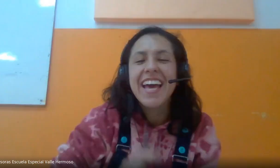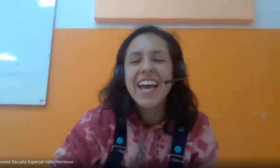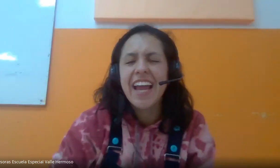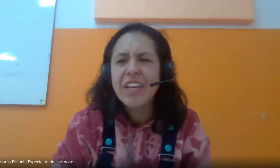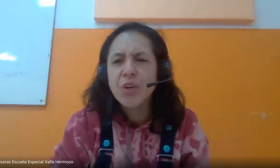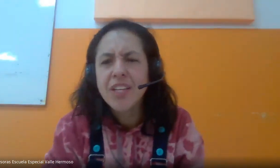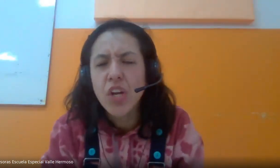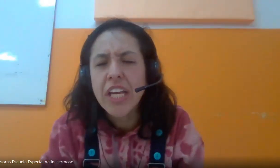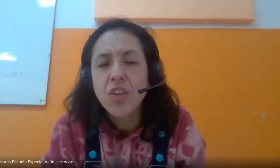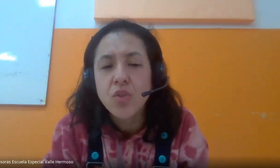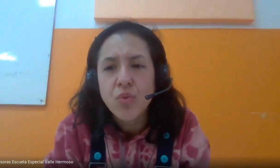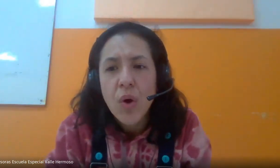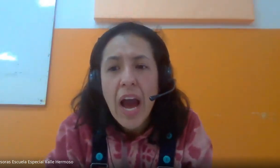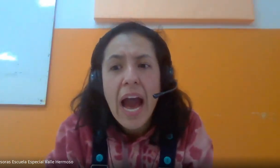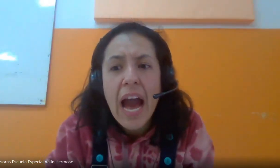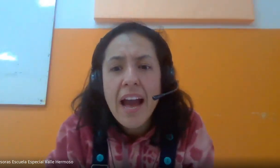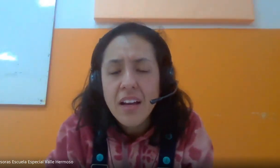Bien, a ver ustedes solitos. A. A.